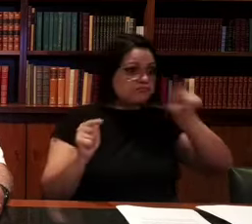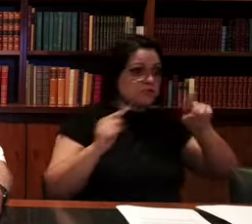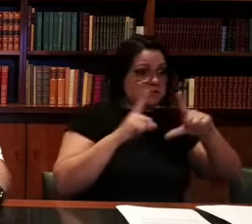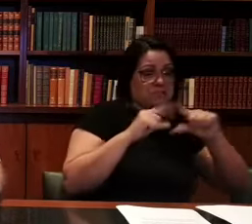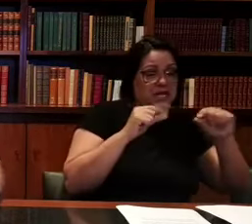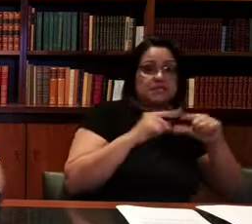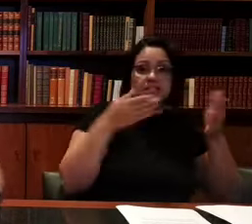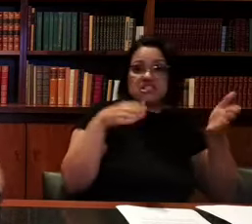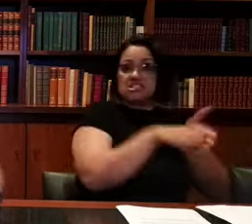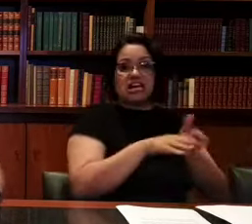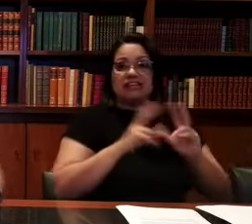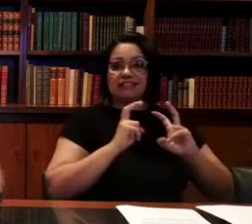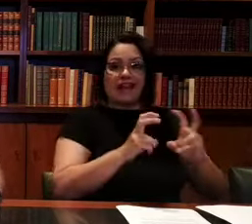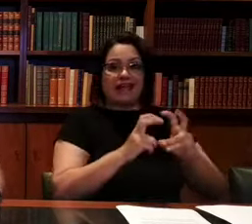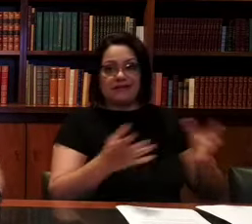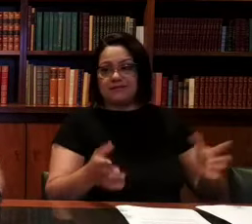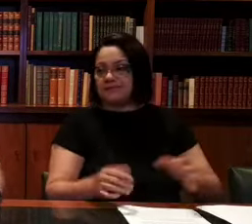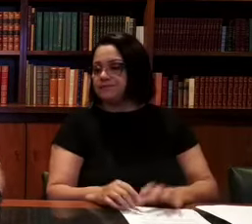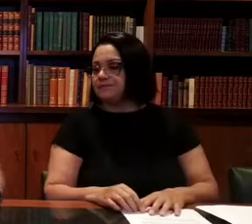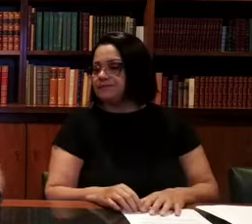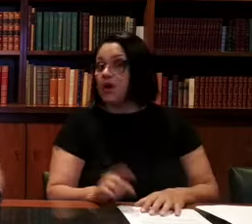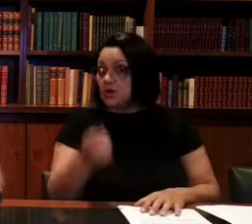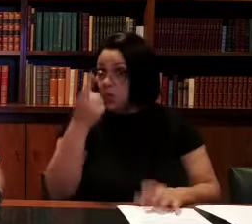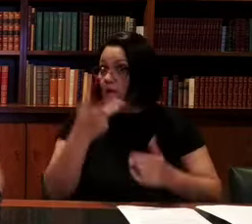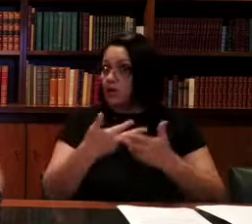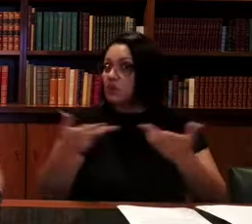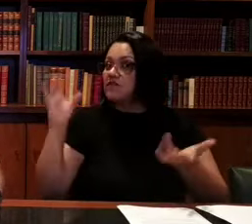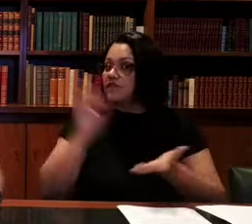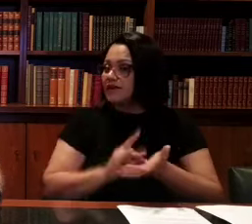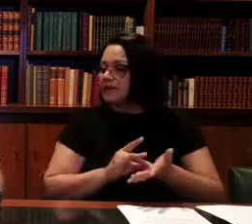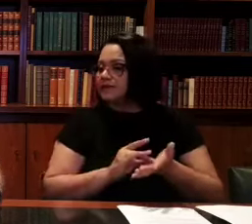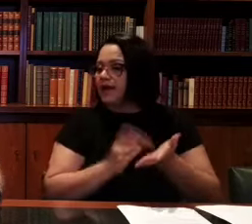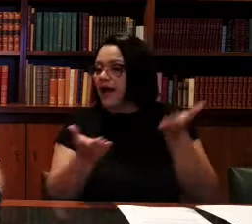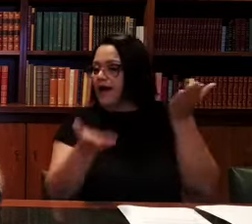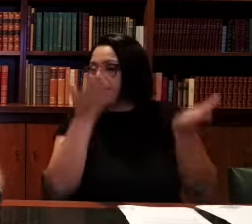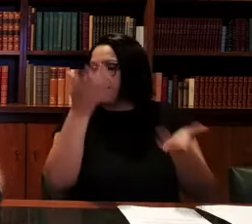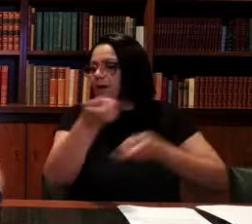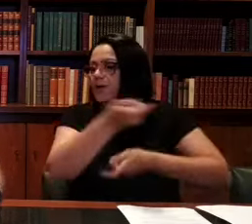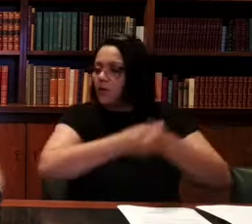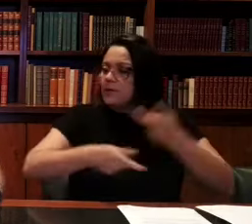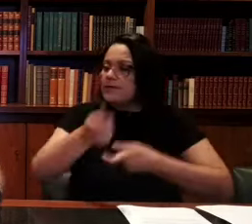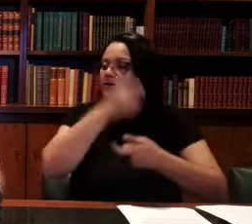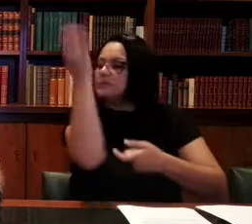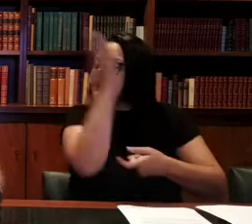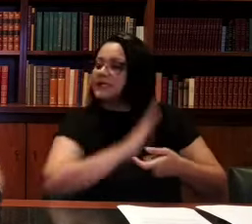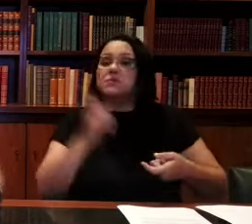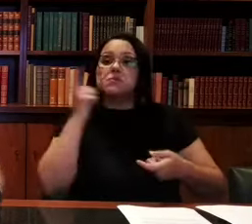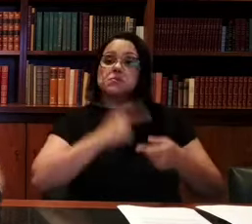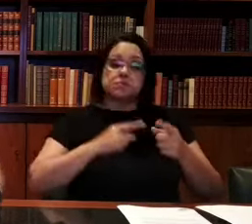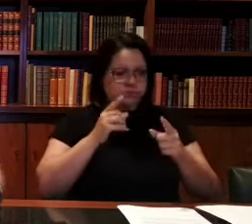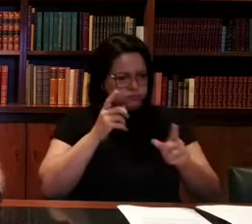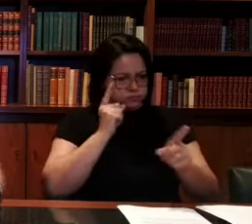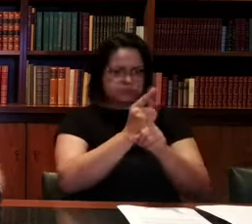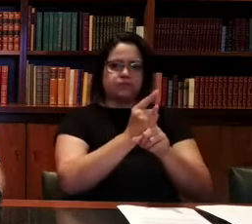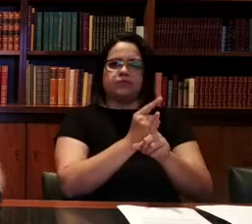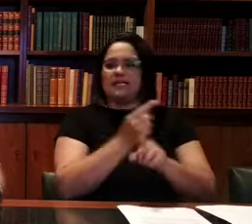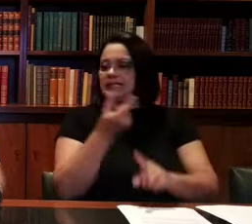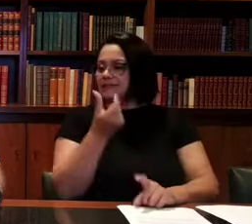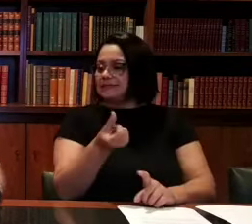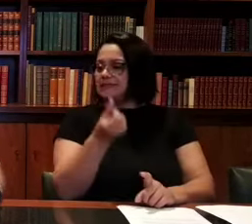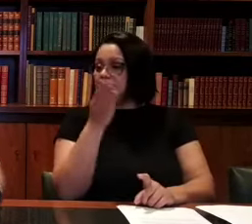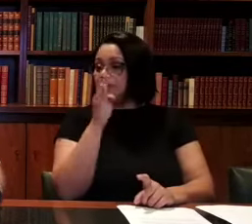perto do trem Oliveira tem uma notícia aqui e a verdadeira balança comercial brasileira registrou saldo positivo de seis bilhões em